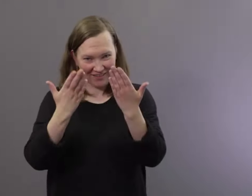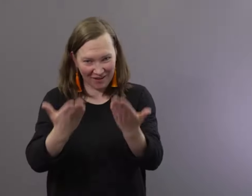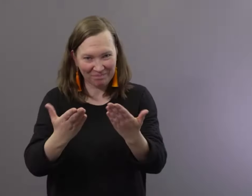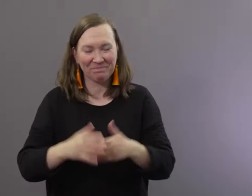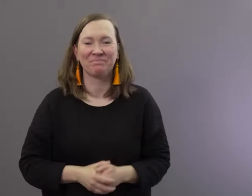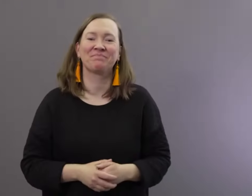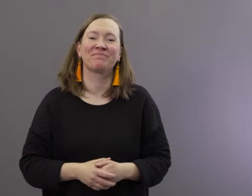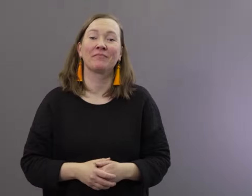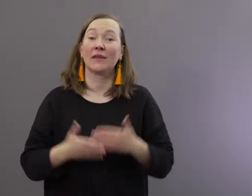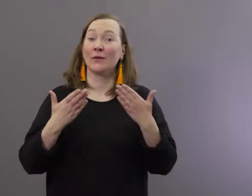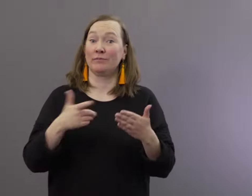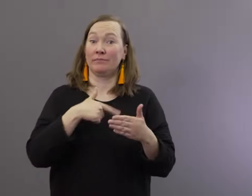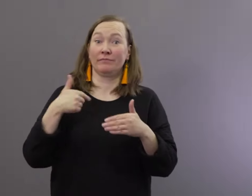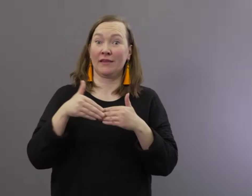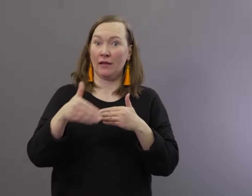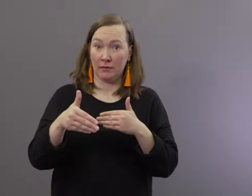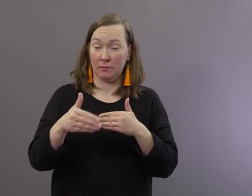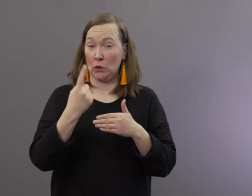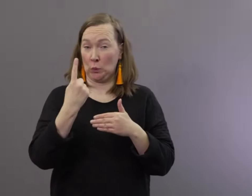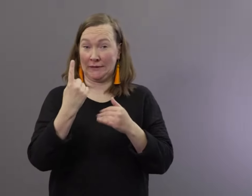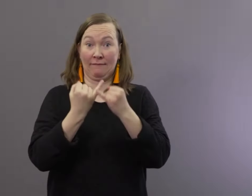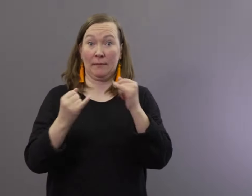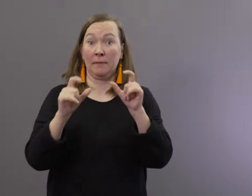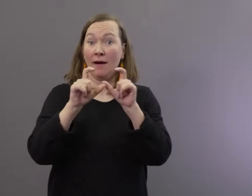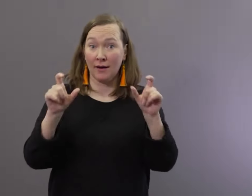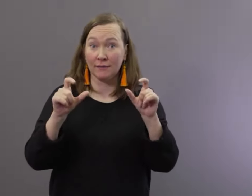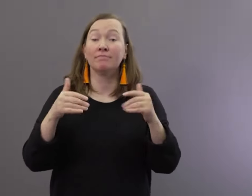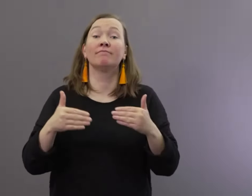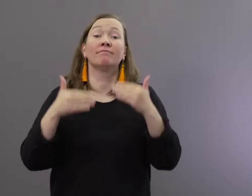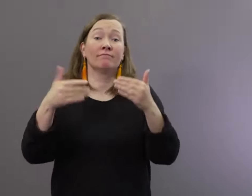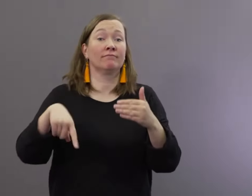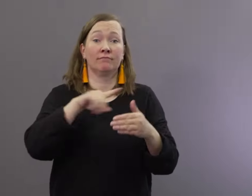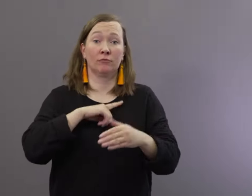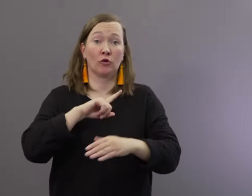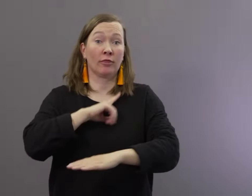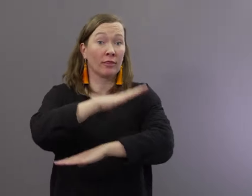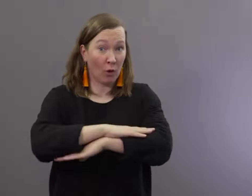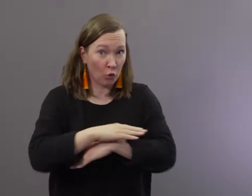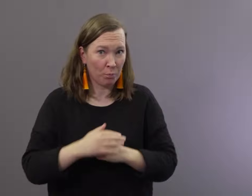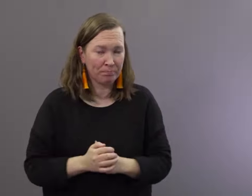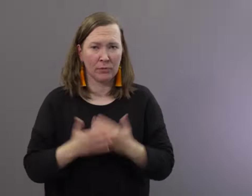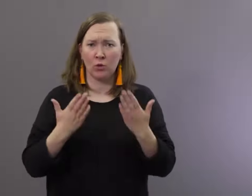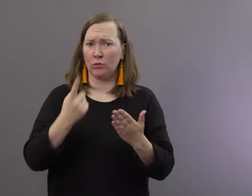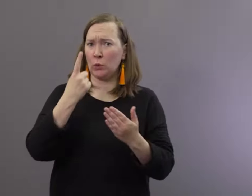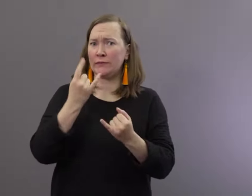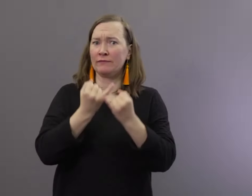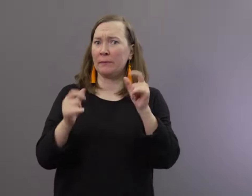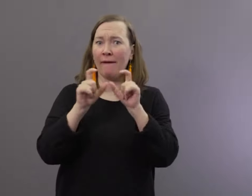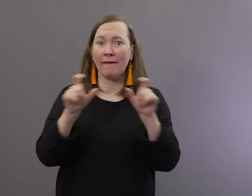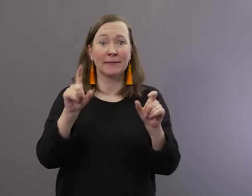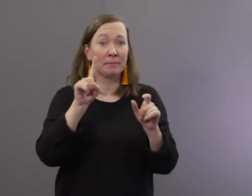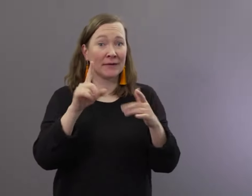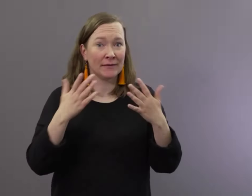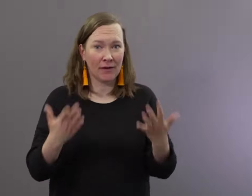Kiitoksia Magdalena ja Annika. Ja sitten jatkamme aiheella, ja jonka jälkeen pidämme